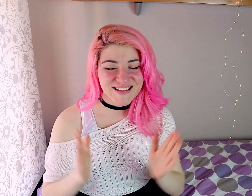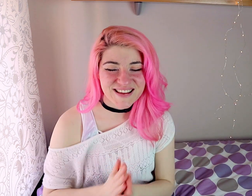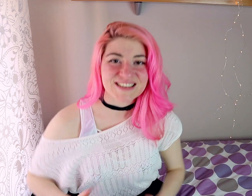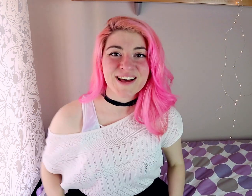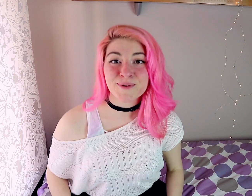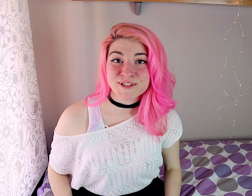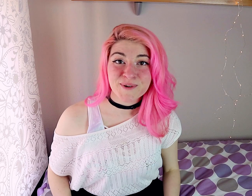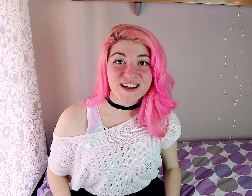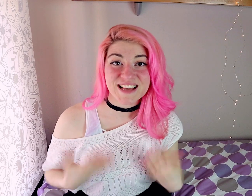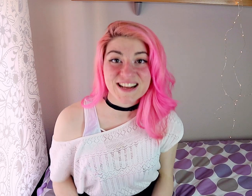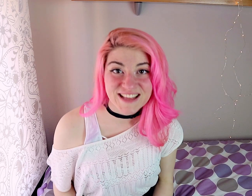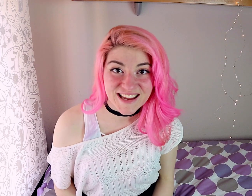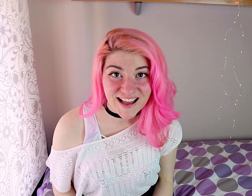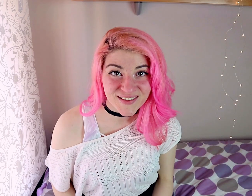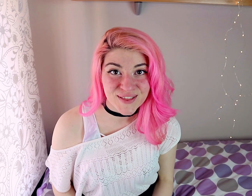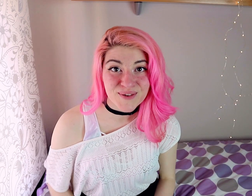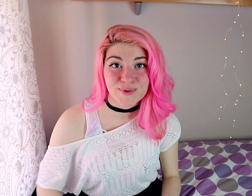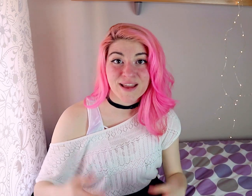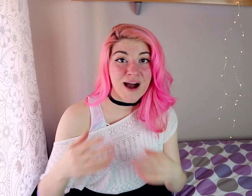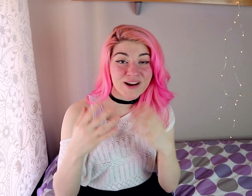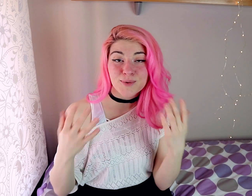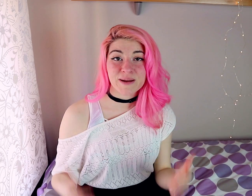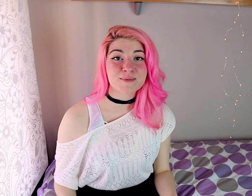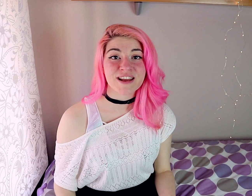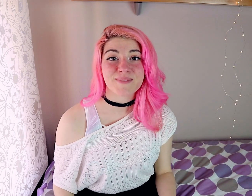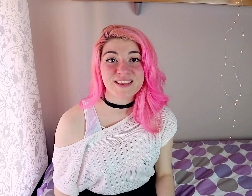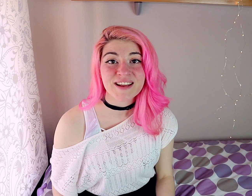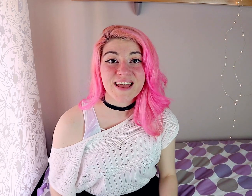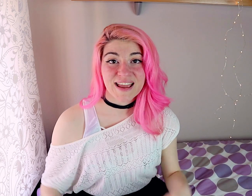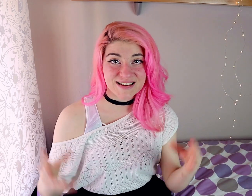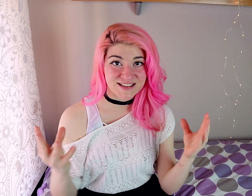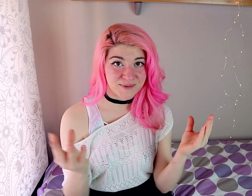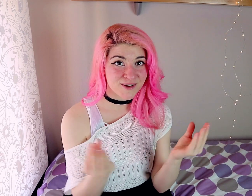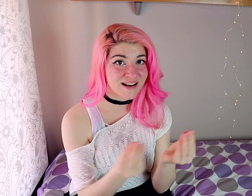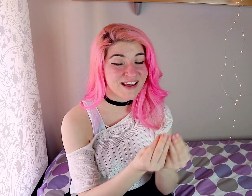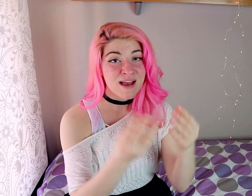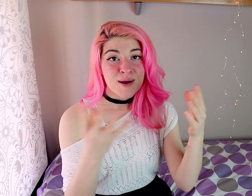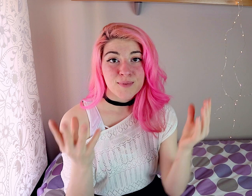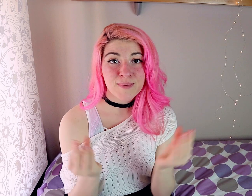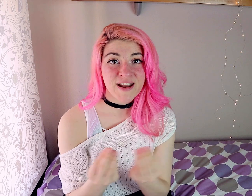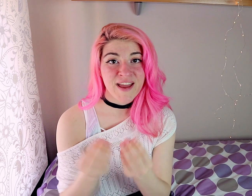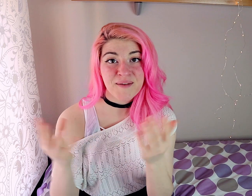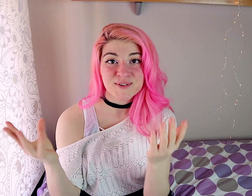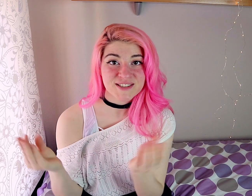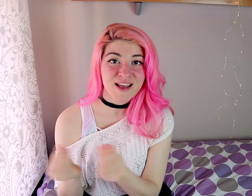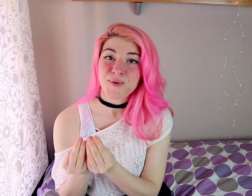ya está, brujos y brujas. Hasta aquí la canción. Porque ahora volveríamos a repetir el estribillo, ¿vale? Volveremos a